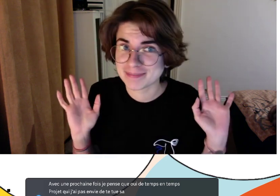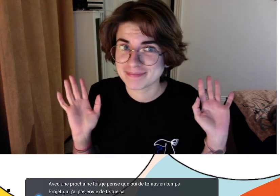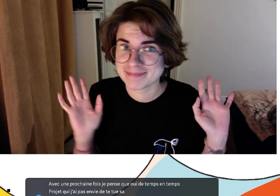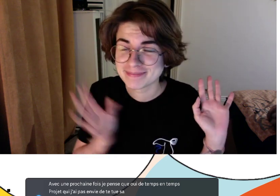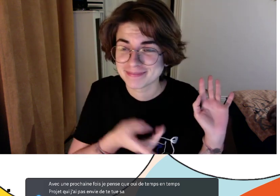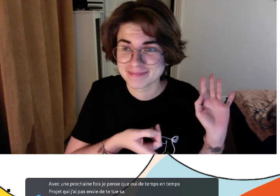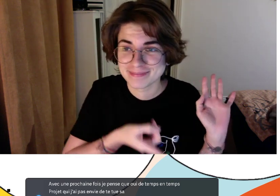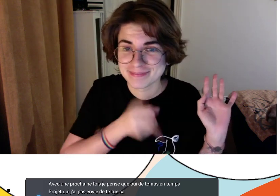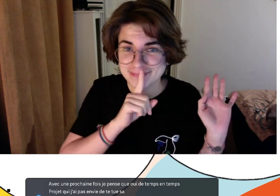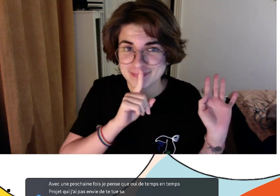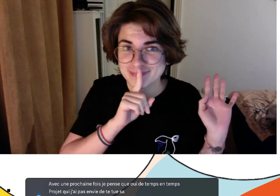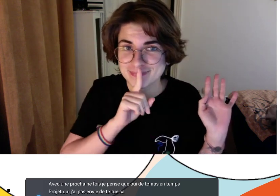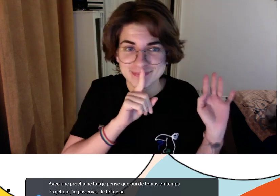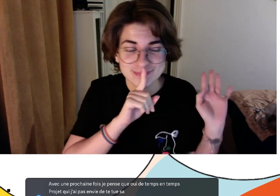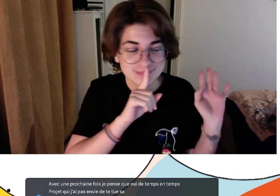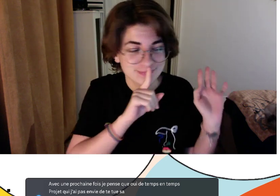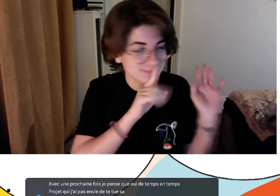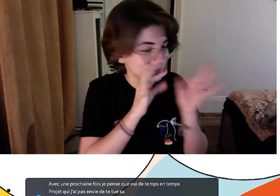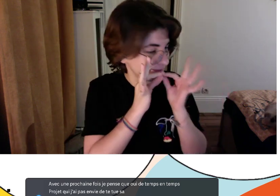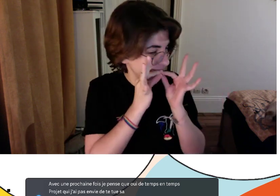Voilà,